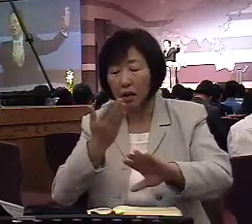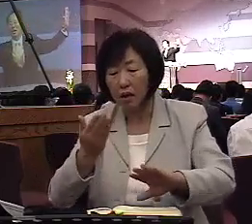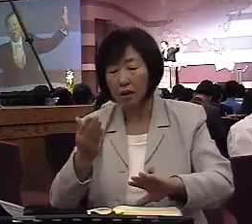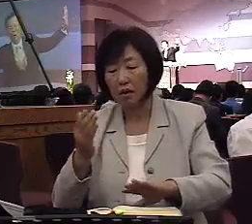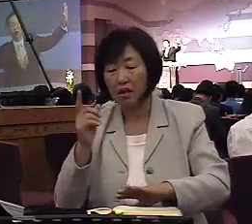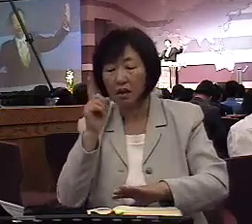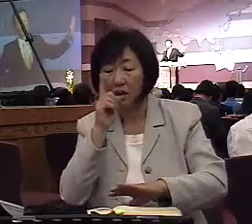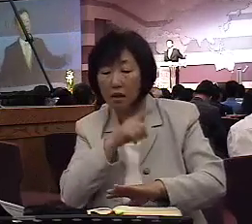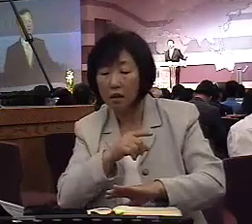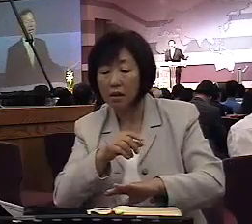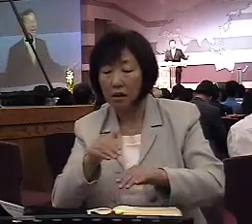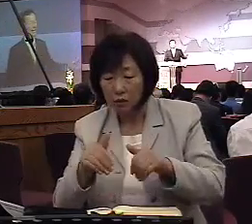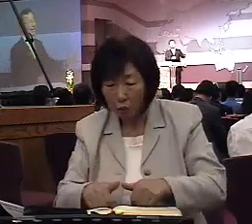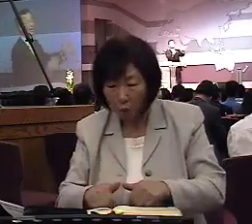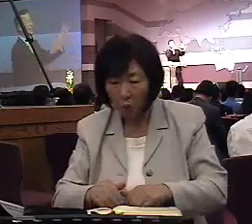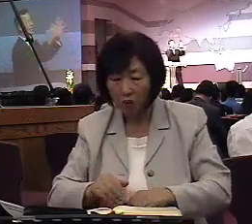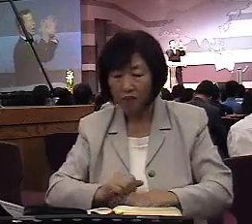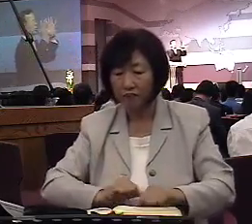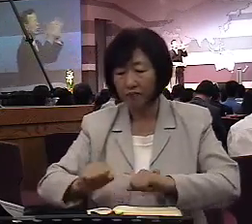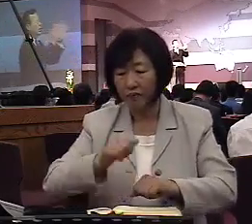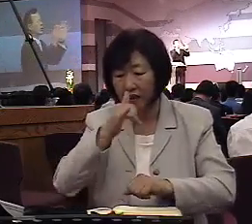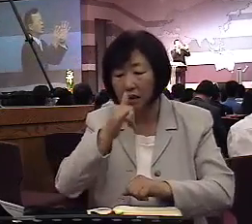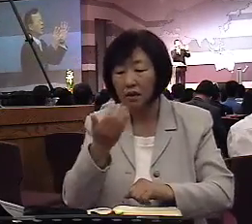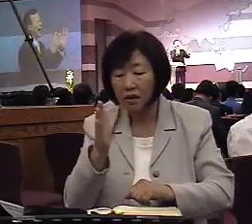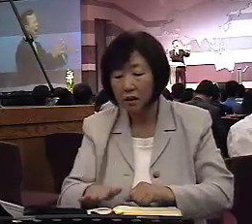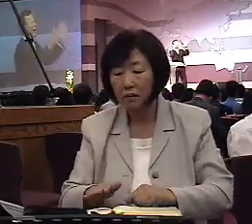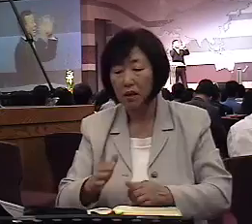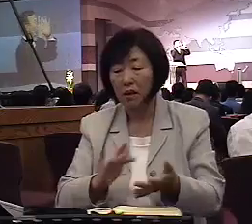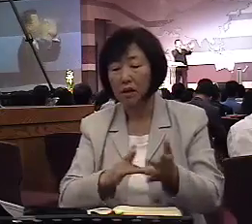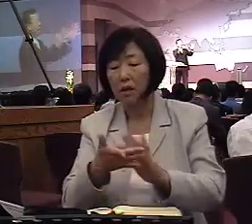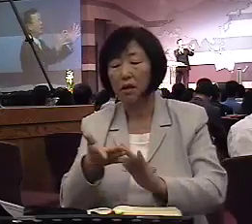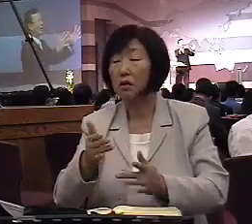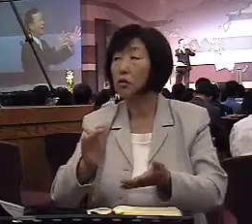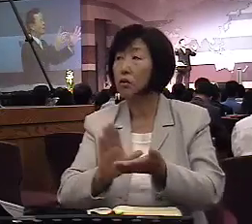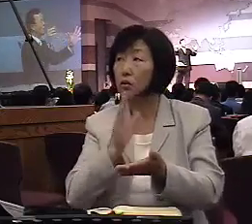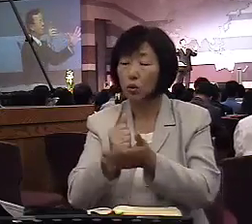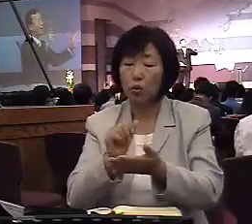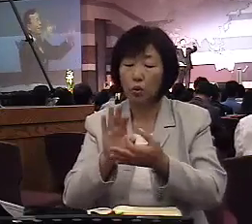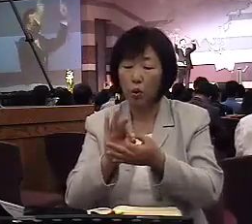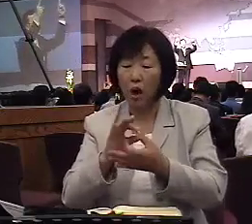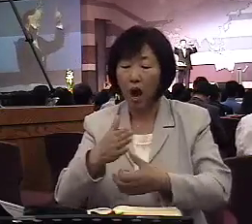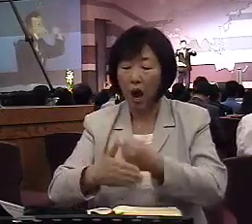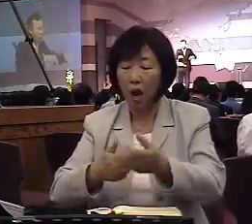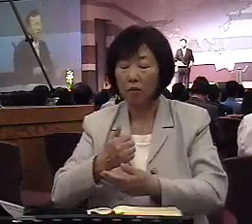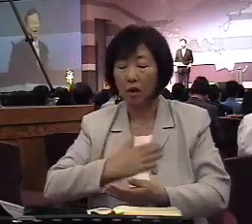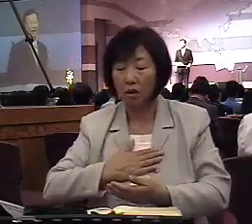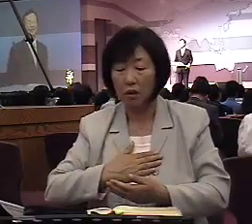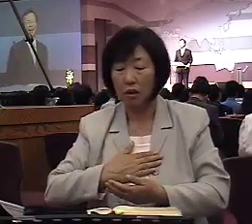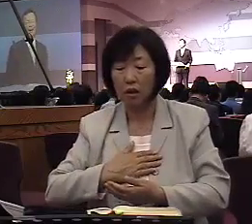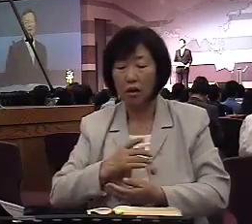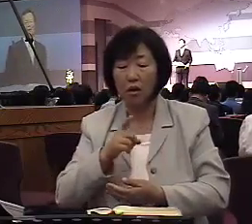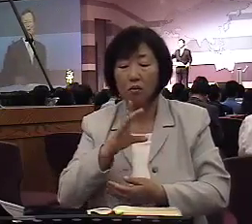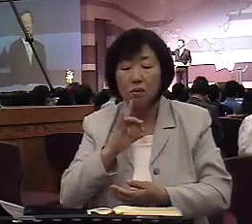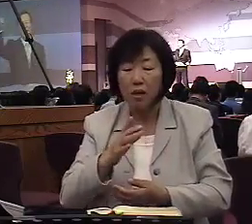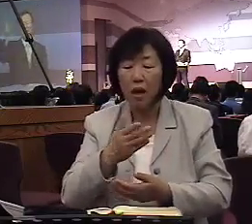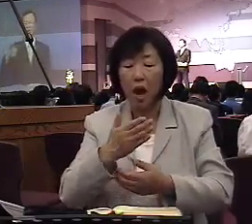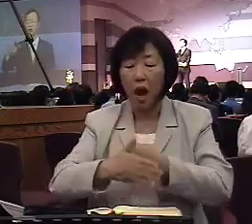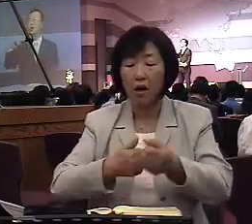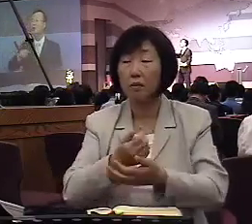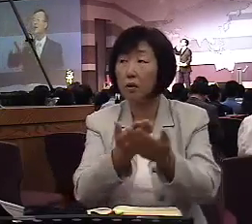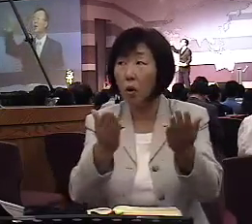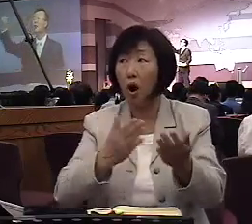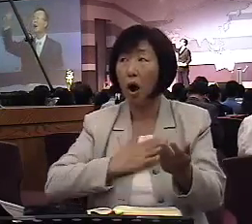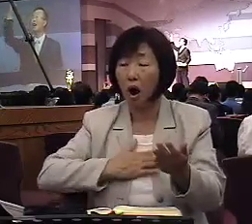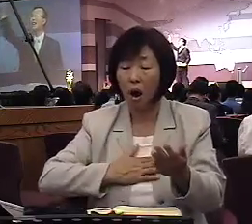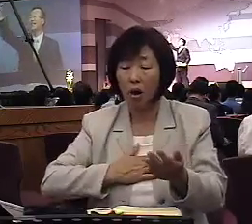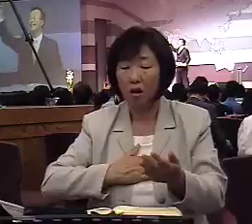악한 영들에게 종노릇하였지만 이제는 예수 그리스도를 통해 하나님을 안다. 그뿐 아니라 하나님이 너희를 안다. God knows